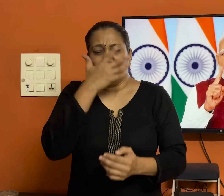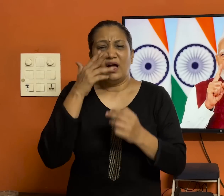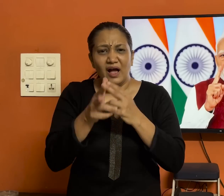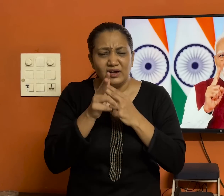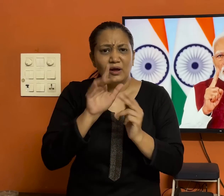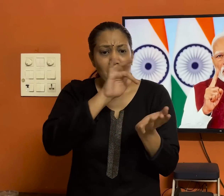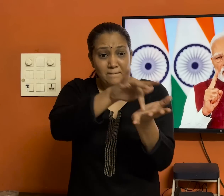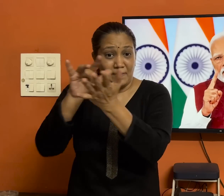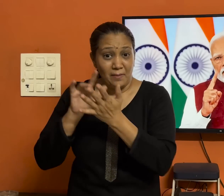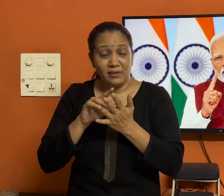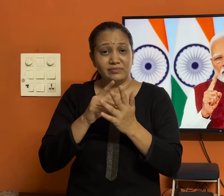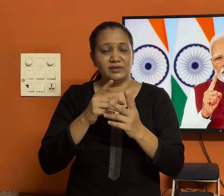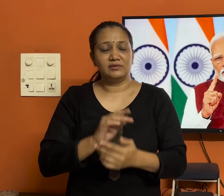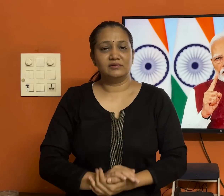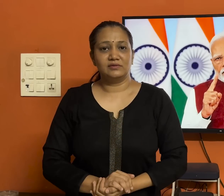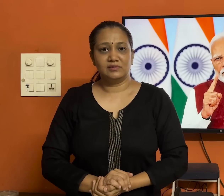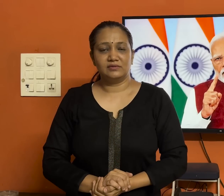आतंक के अड्डों पर